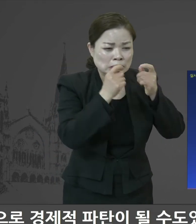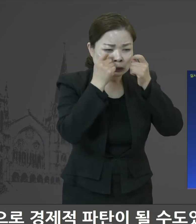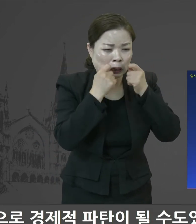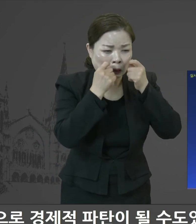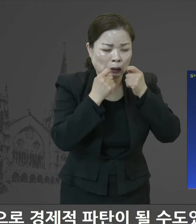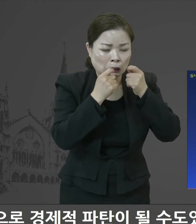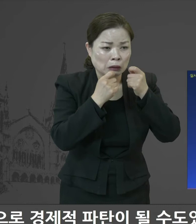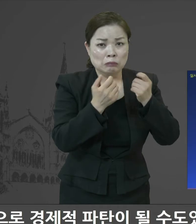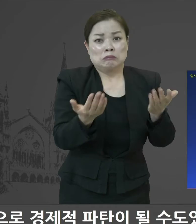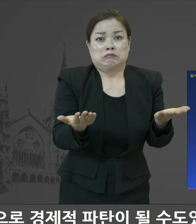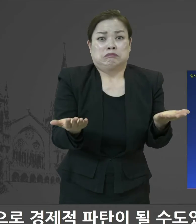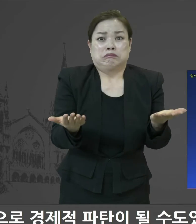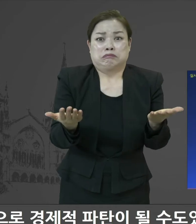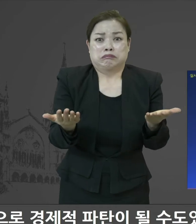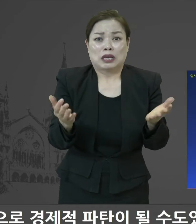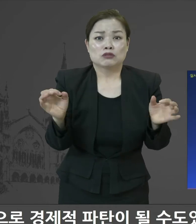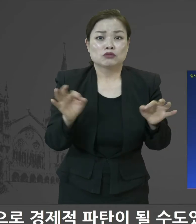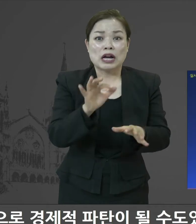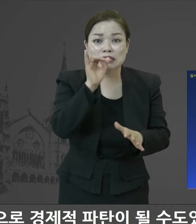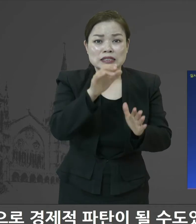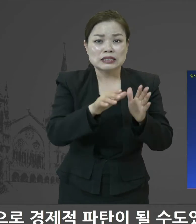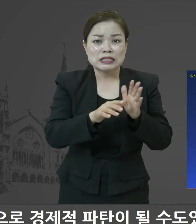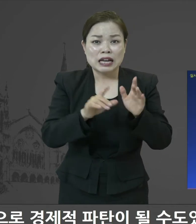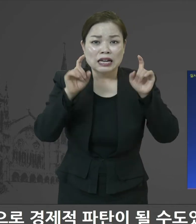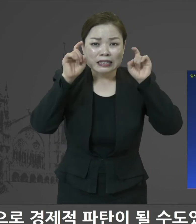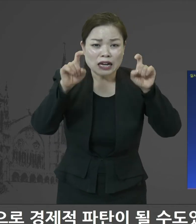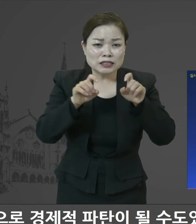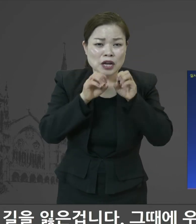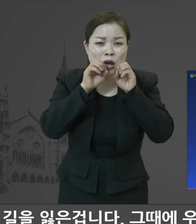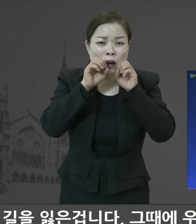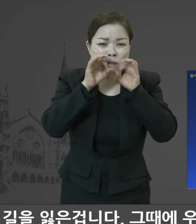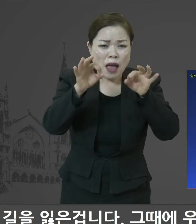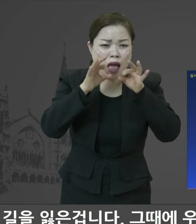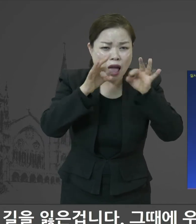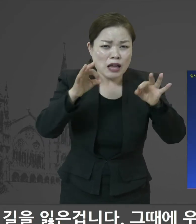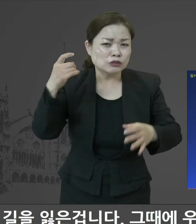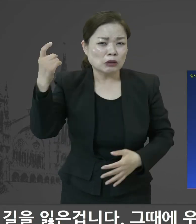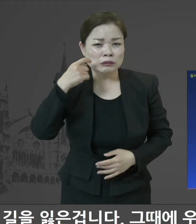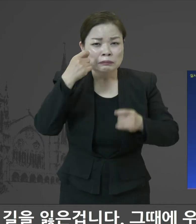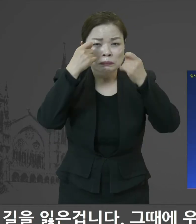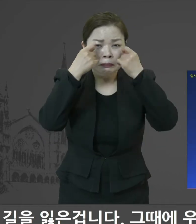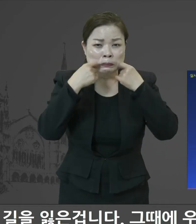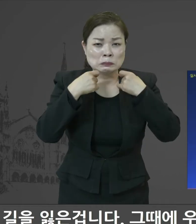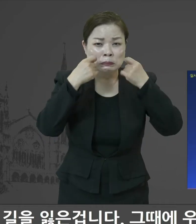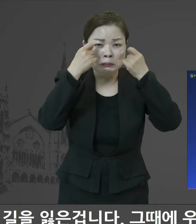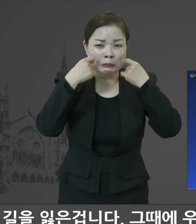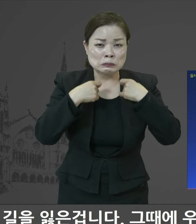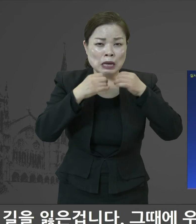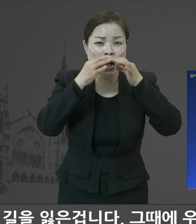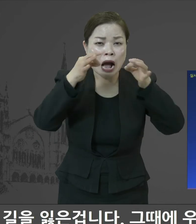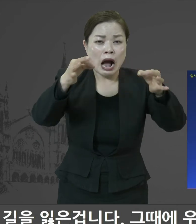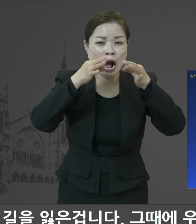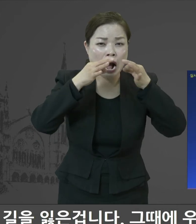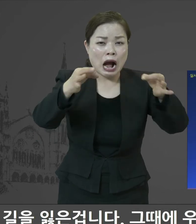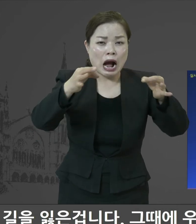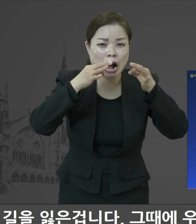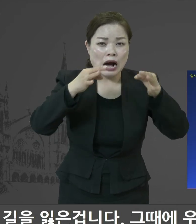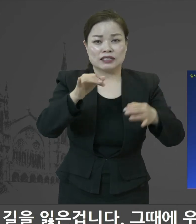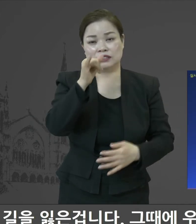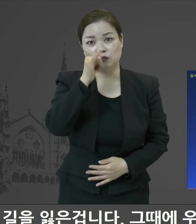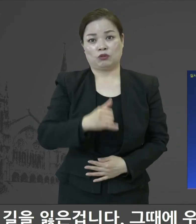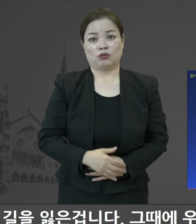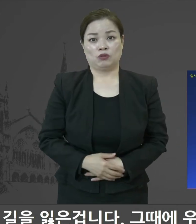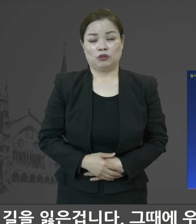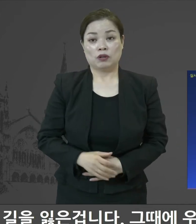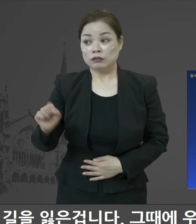흘리는 것 외에는 아무것도 할 수 없는 순간이 있습니다. 양이 매매하고 울듯이 그저 눈물만 흘리며 소리만 지를 수밖에 없는 때가